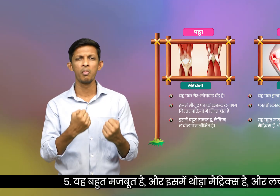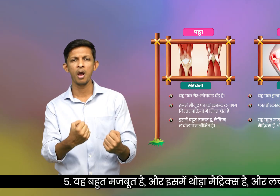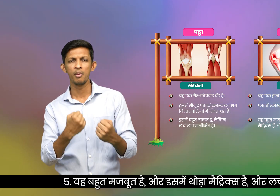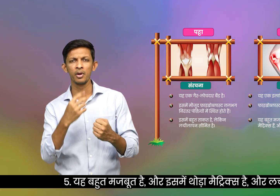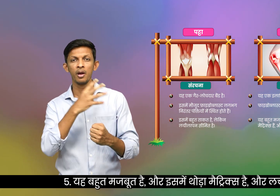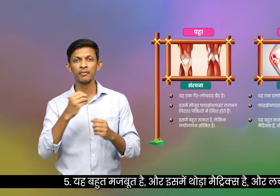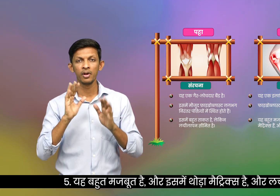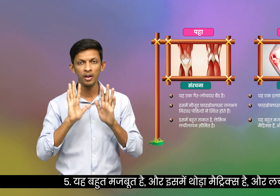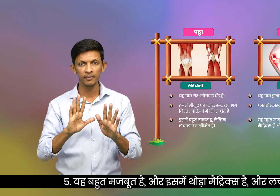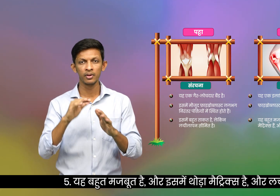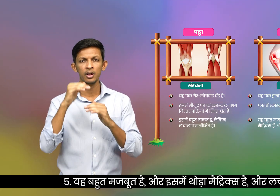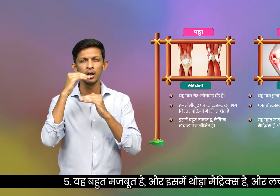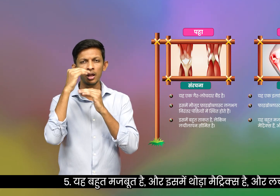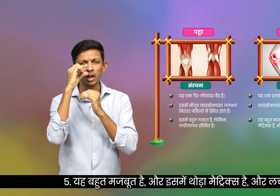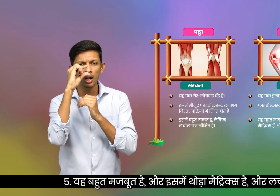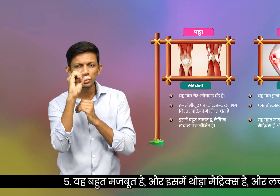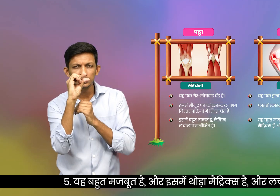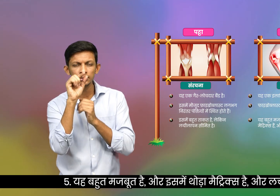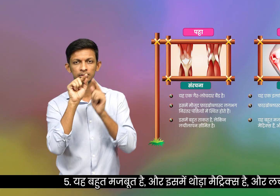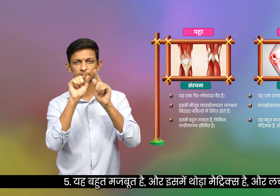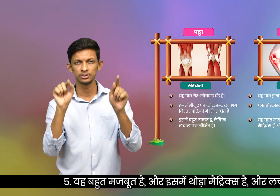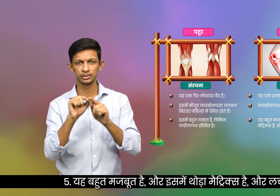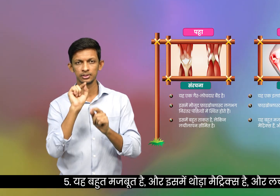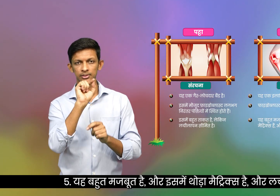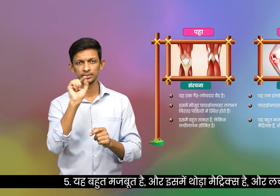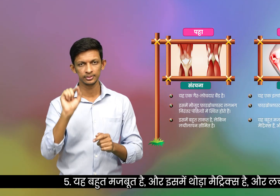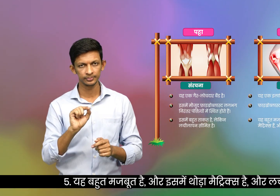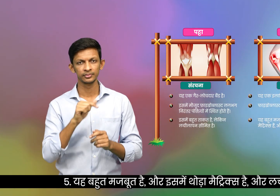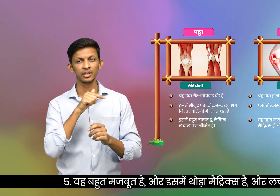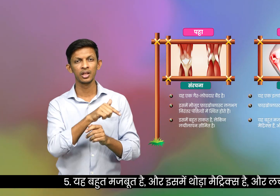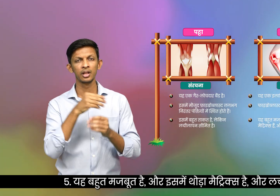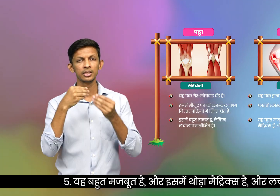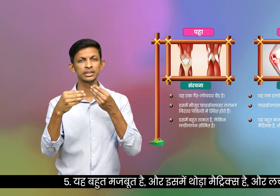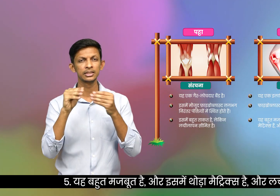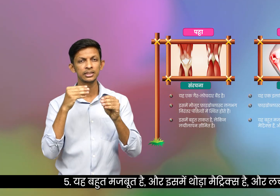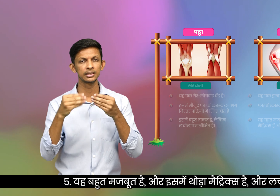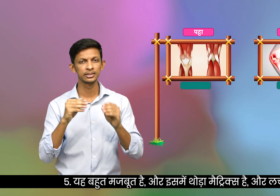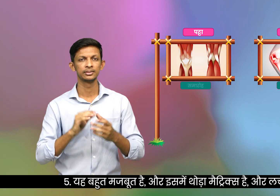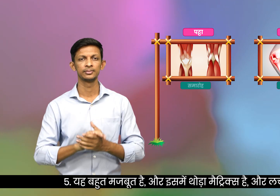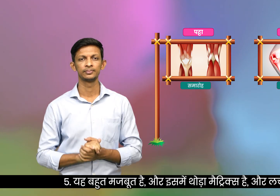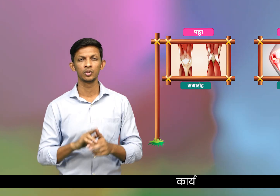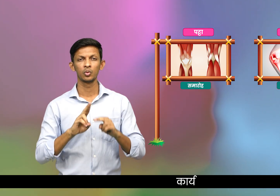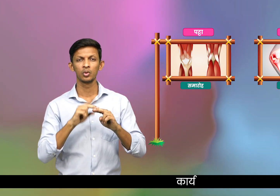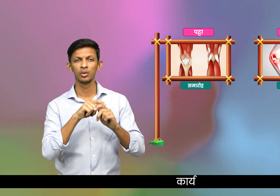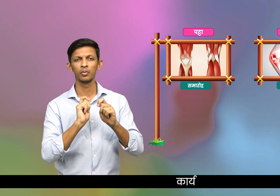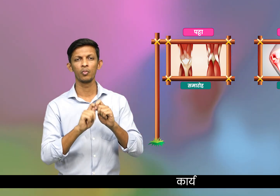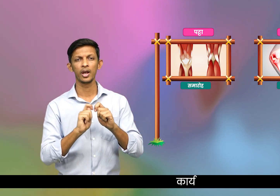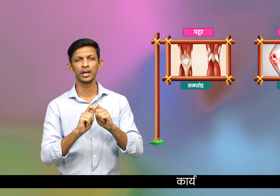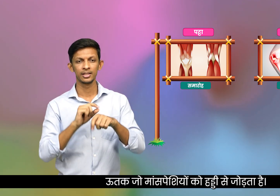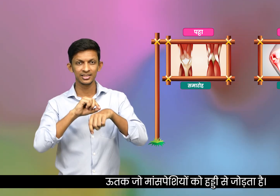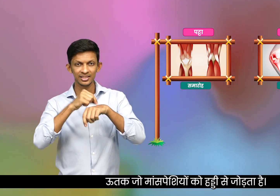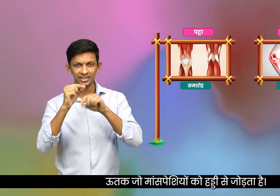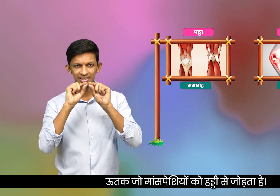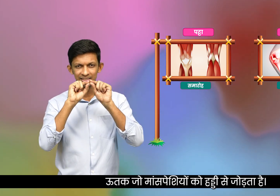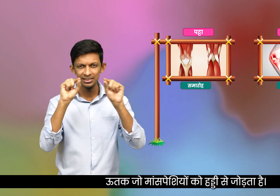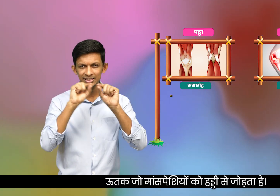5वां, यह बहुत मजबूत है और इसमें थोड़ा मैट्रिक है और लचीला है। कार्य